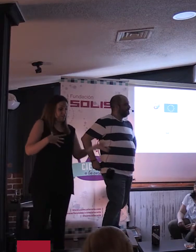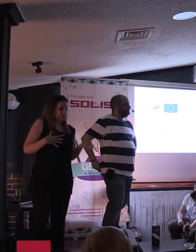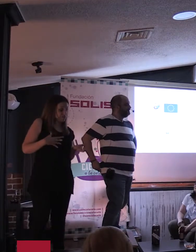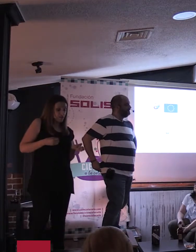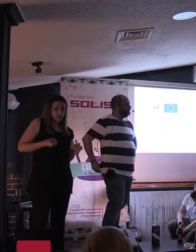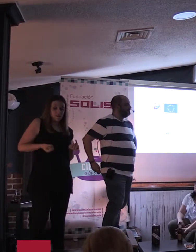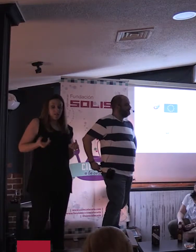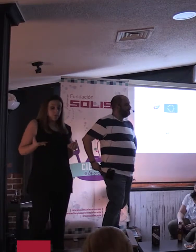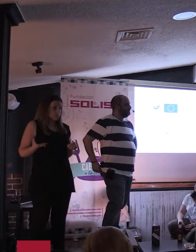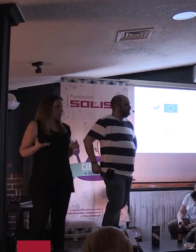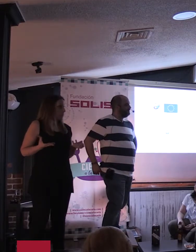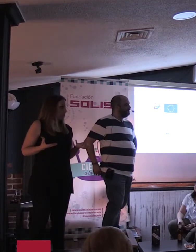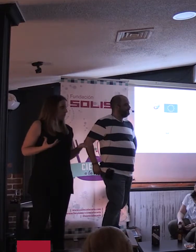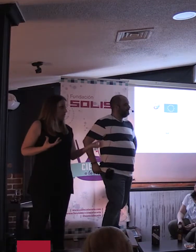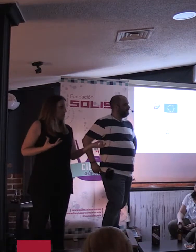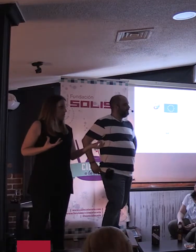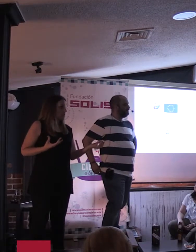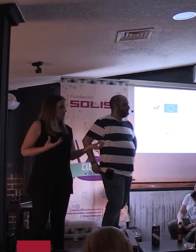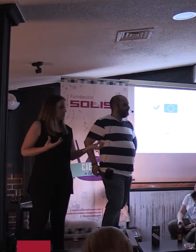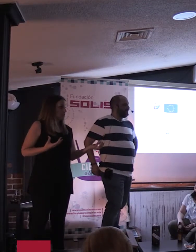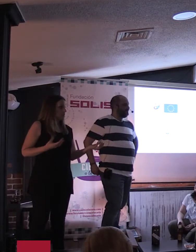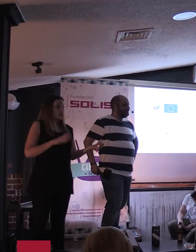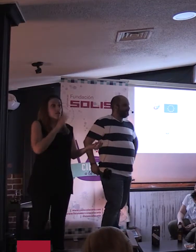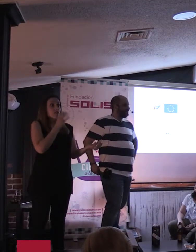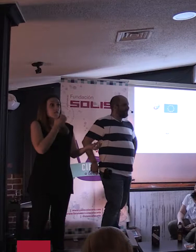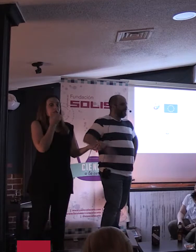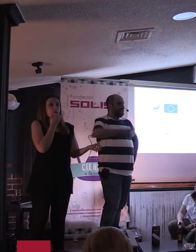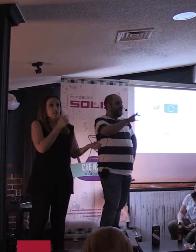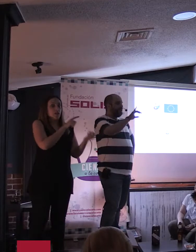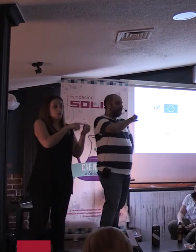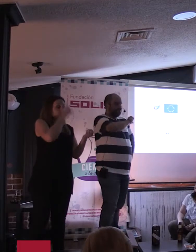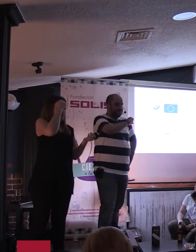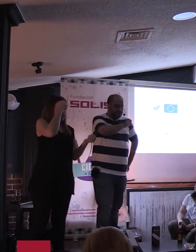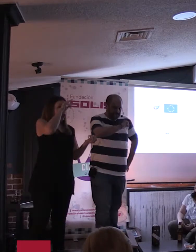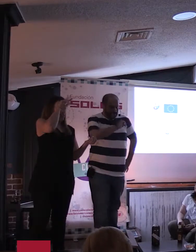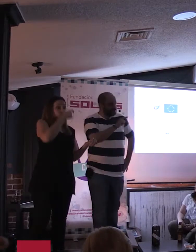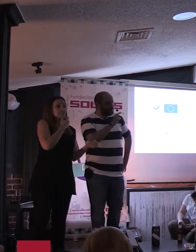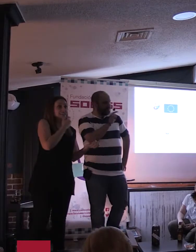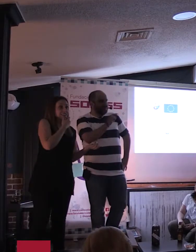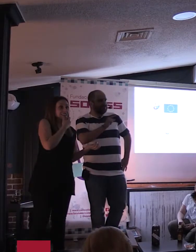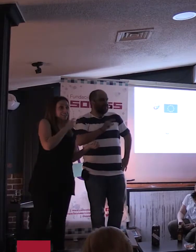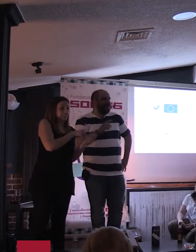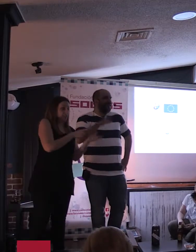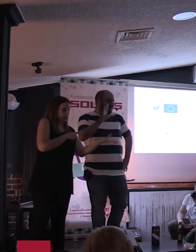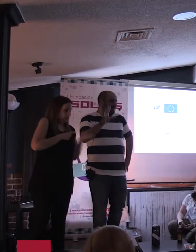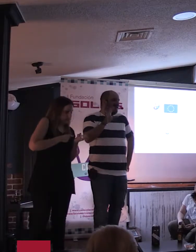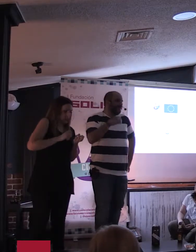esa señal se entienda de la misma forma. No va a ser que uno esté hablando en inglés y otro en arameo. No. Eso es una